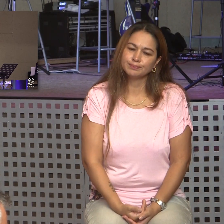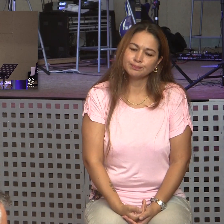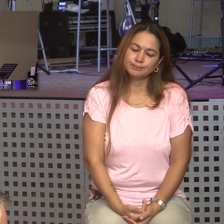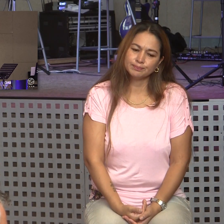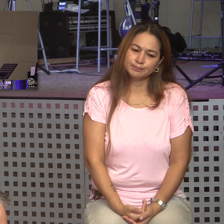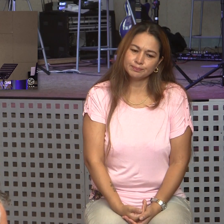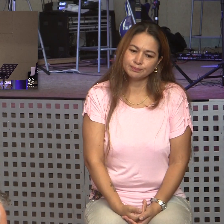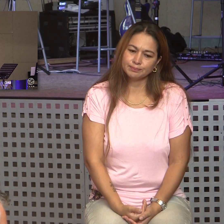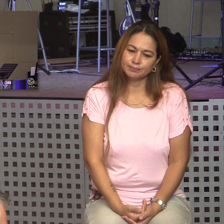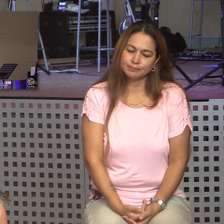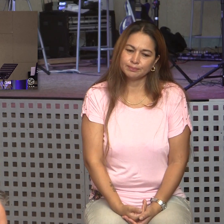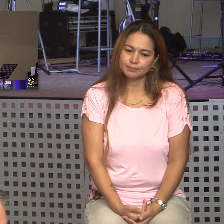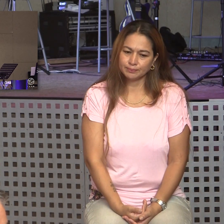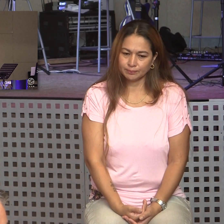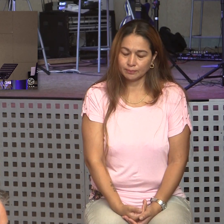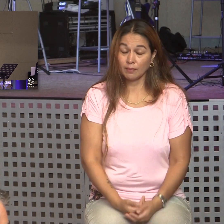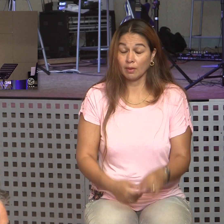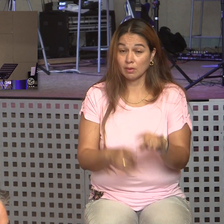Y la